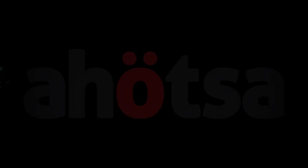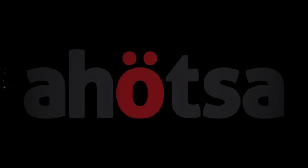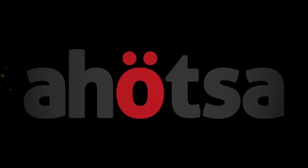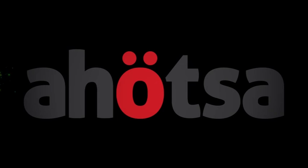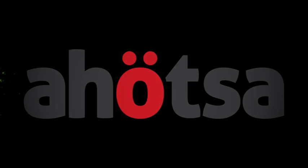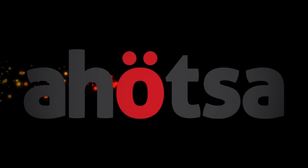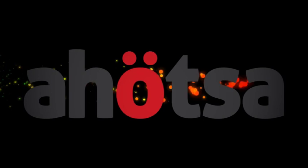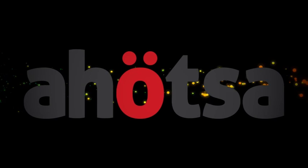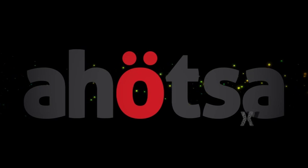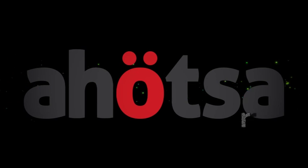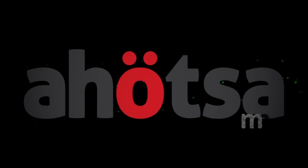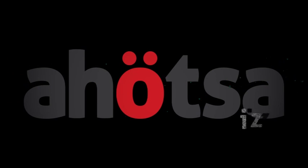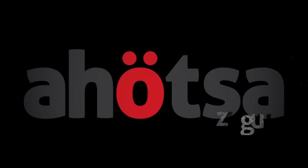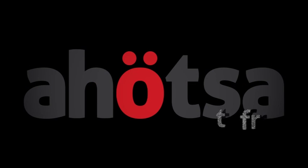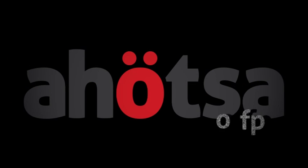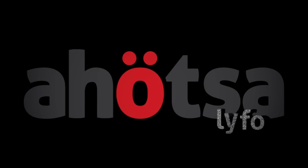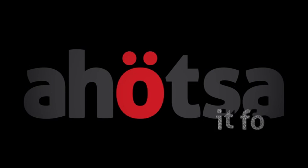a ocha punto info